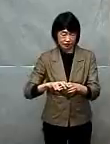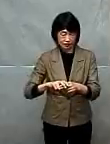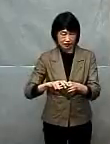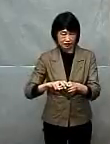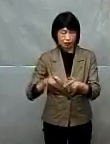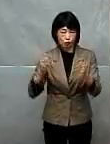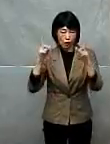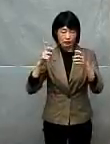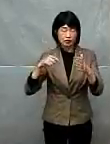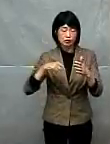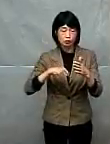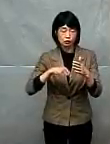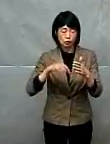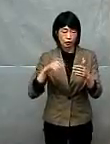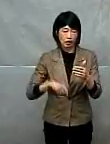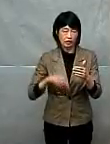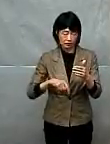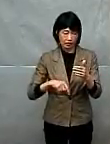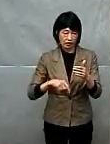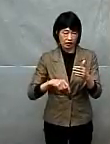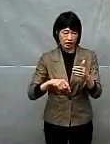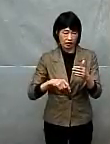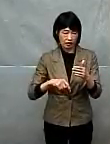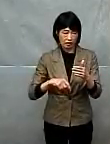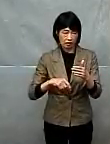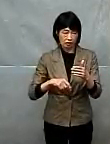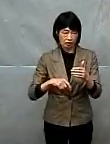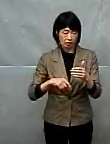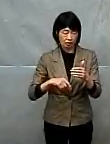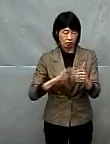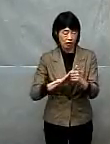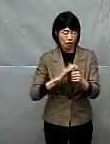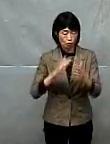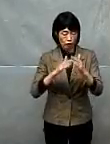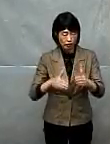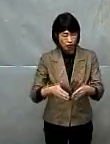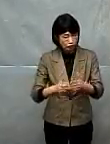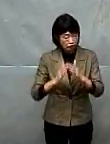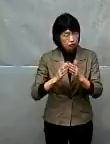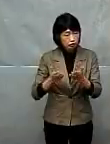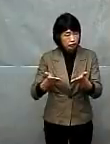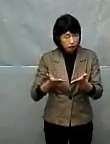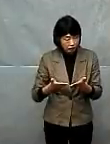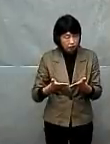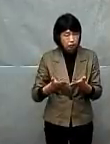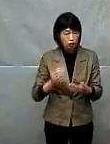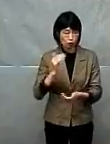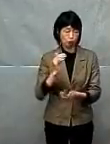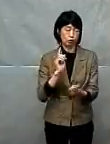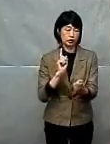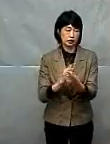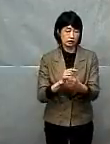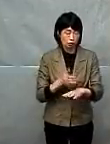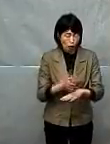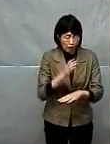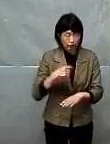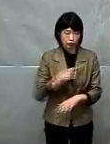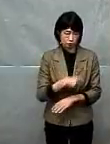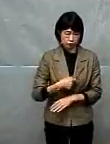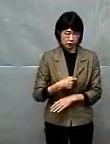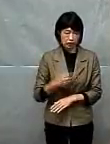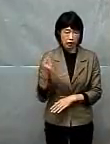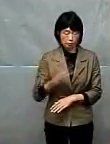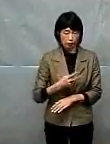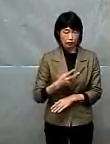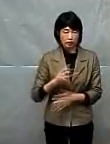で、まあ、設立していただけるということに対する御礼の気持ちと、それから県政運営について